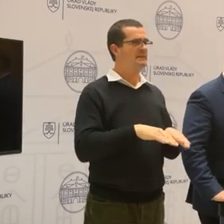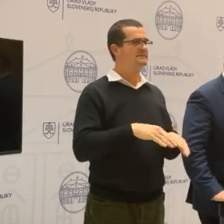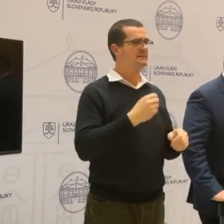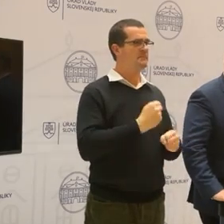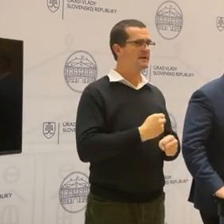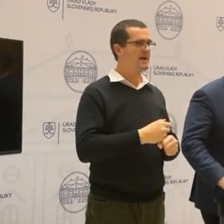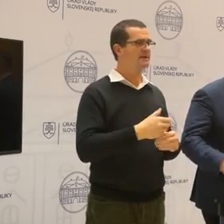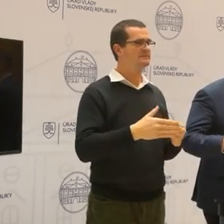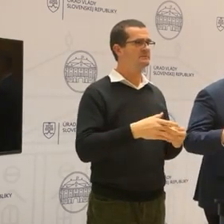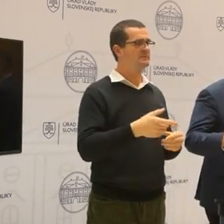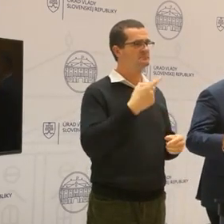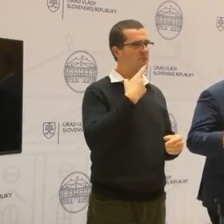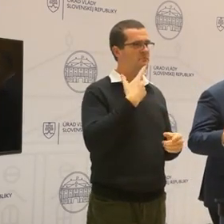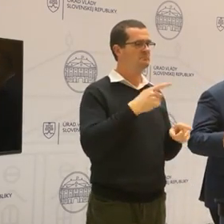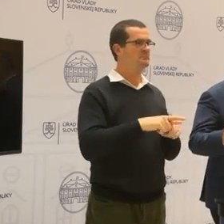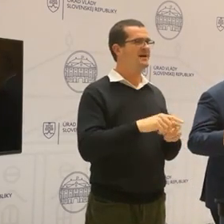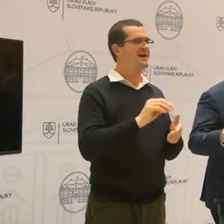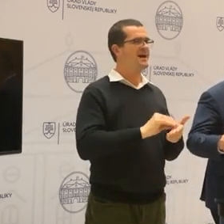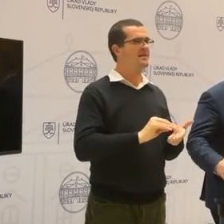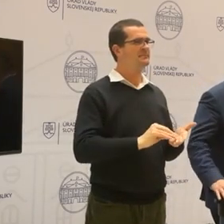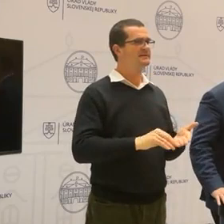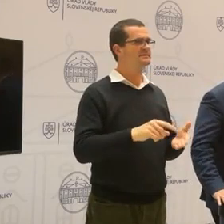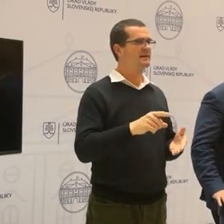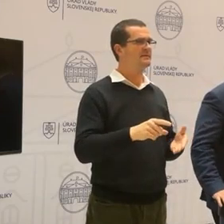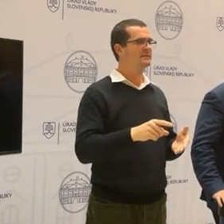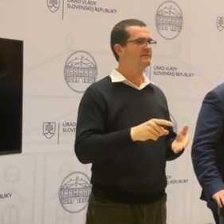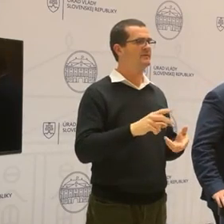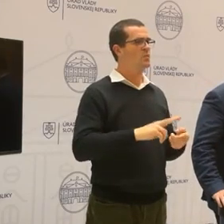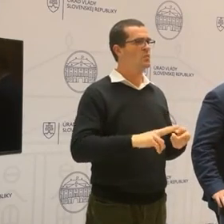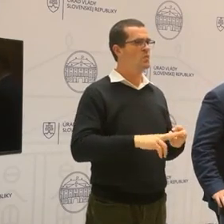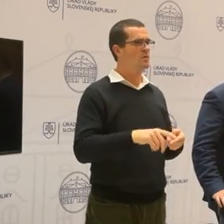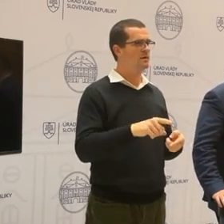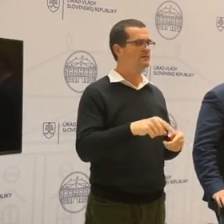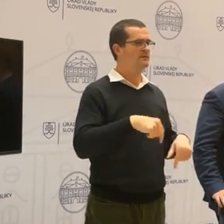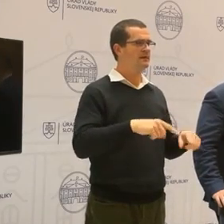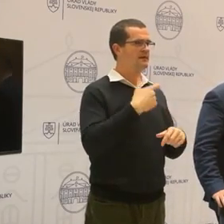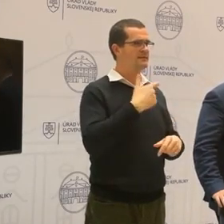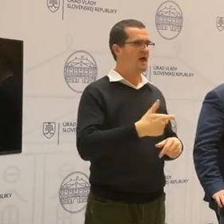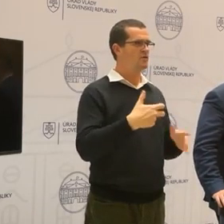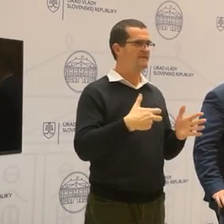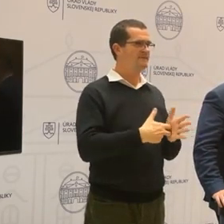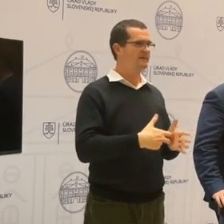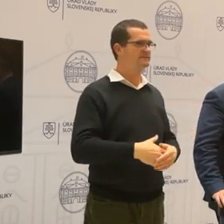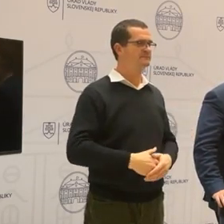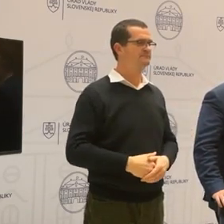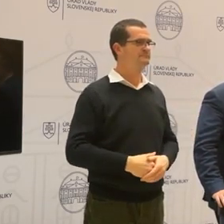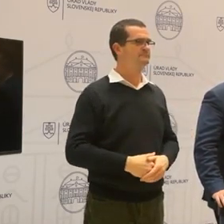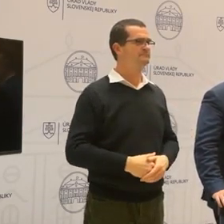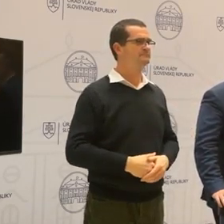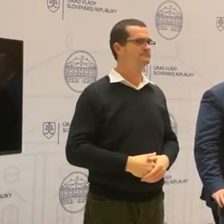ministerstvo práce pri, povedal by som, administratívnom zúradňovaní týchto národných víz.